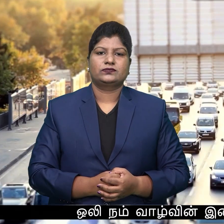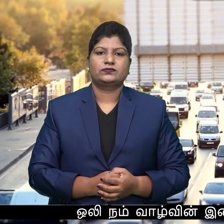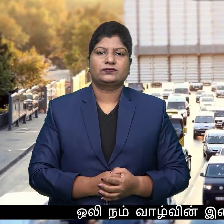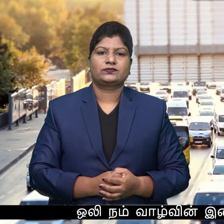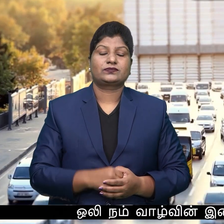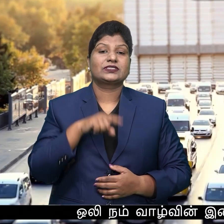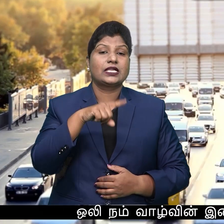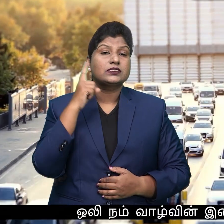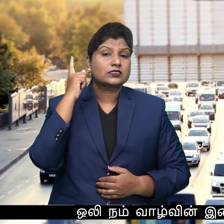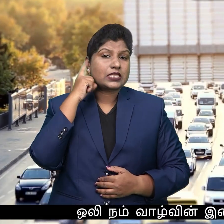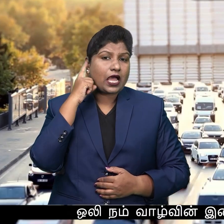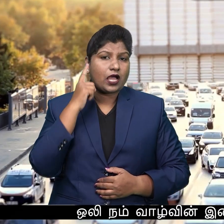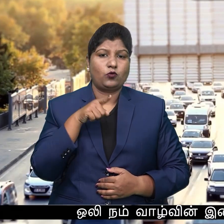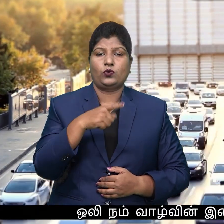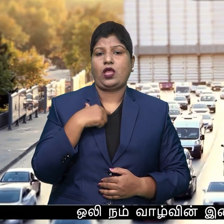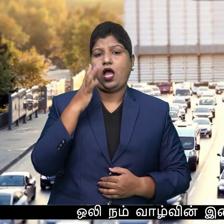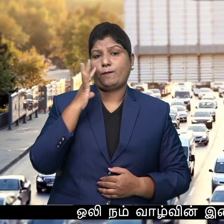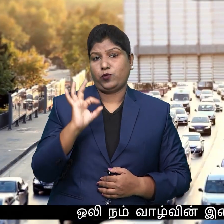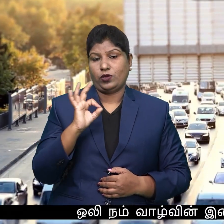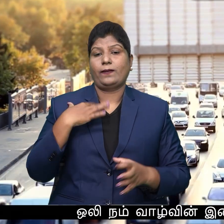ஒலி நம் வாழ்வின் இன்றியமையாத பகுதியாகும்.